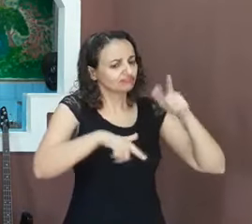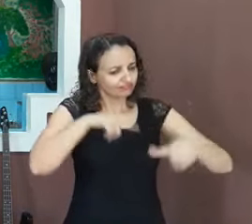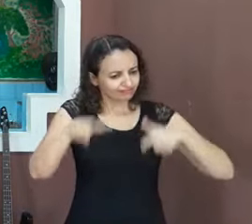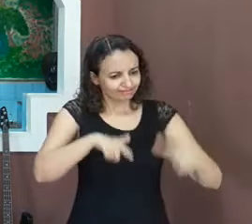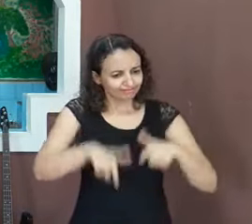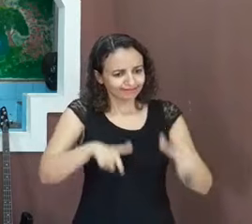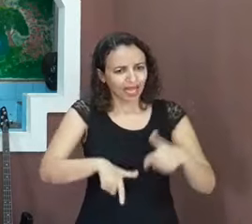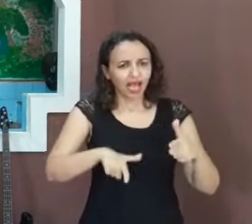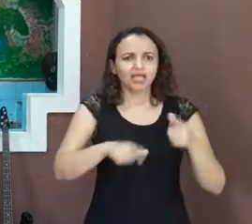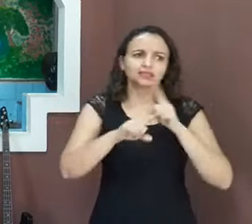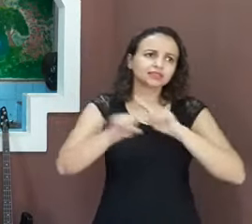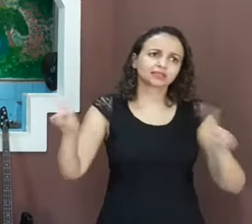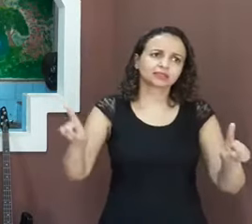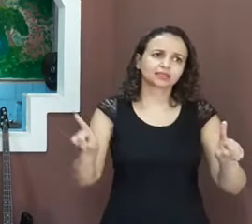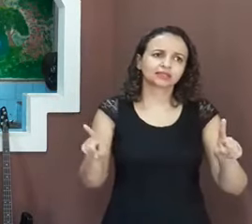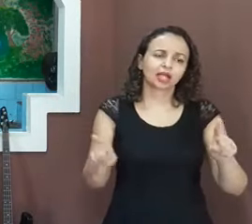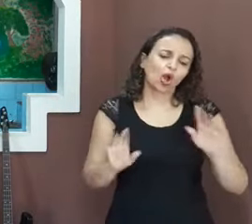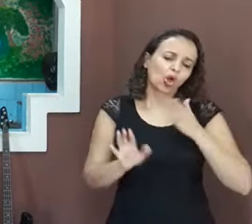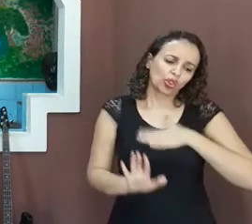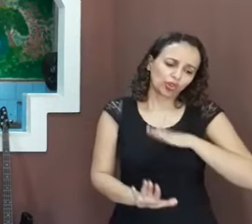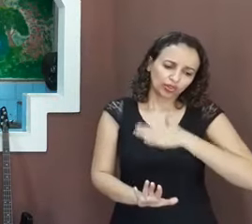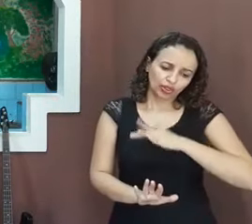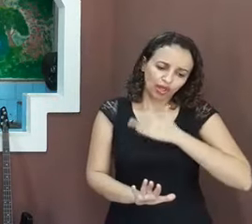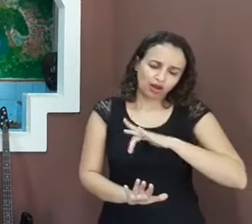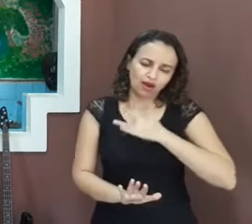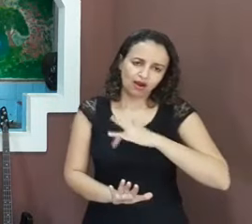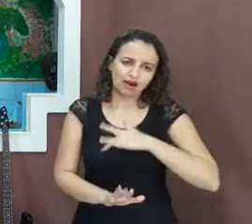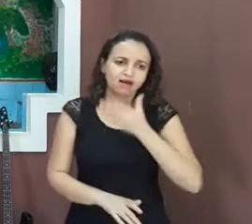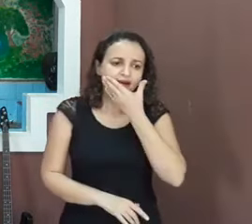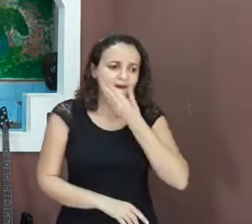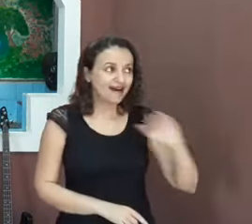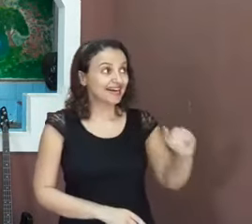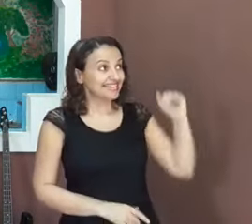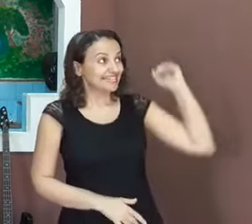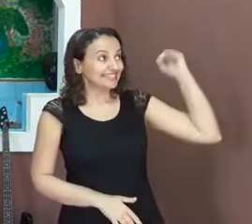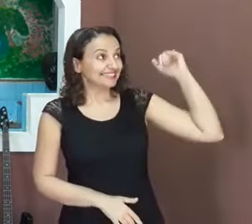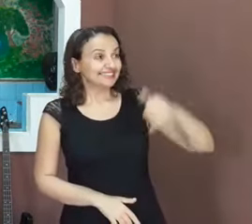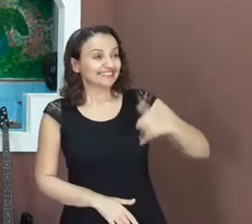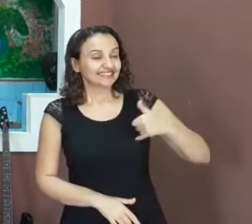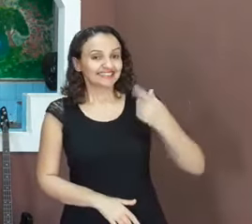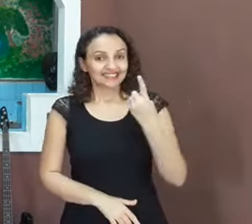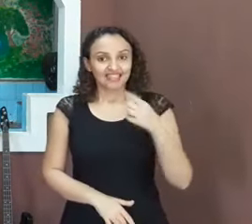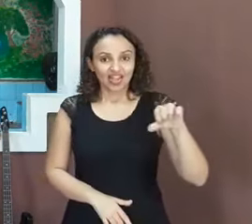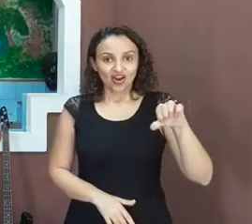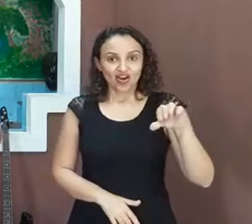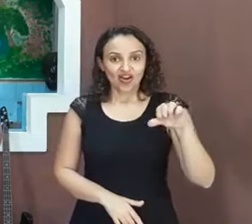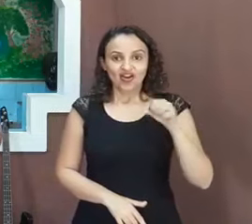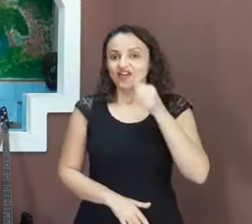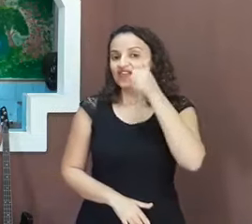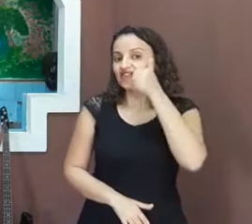1,80 m, 19 anos. E a mamãe levando um copinho de leite pro bebê.